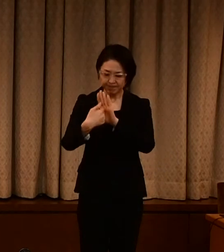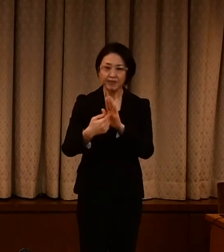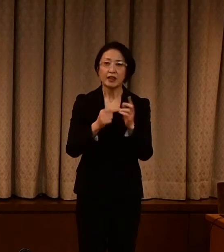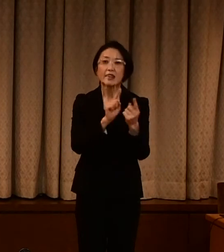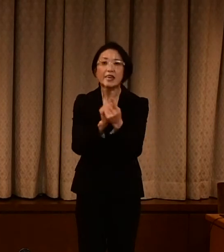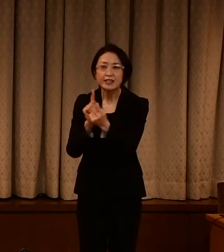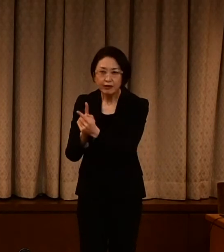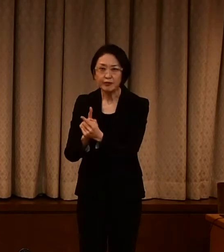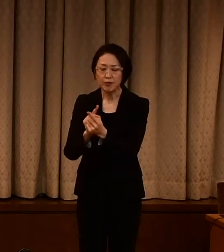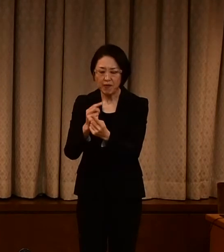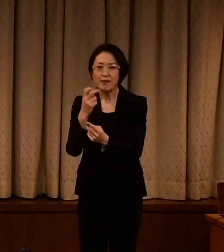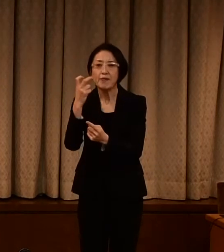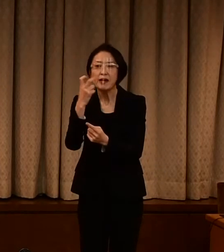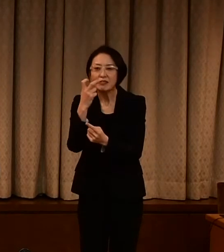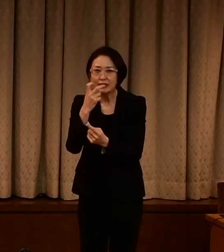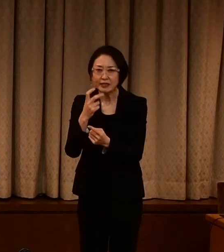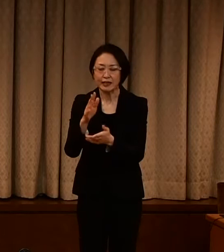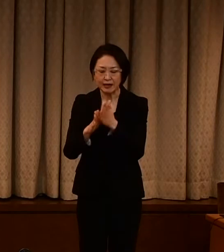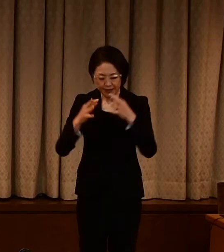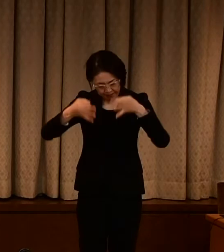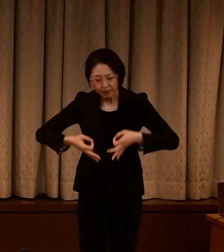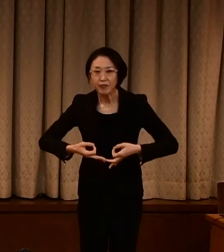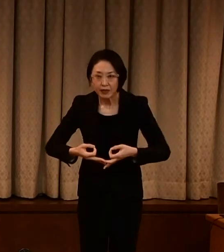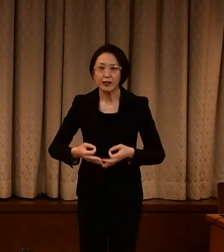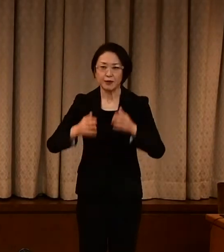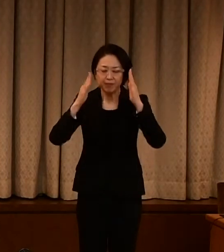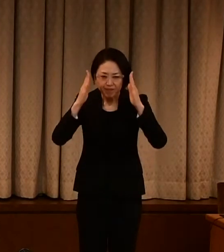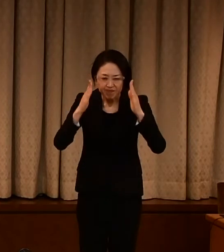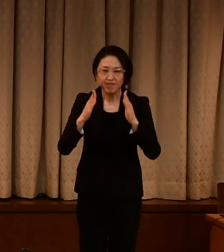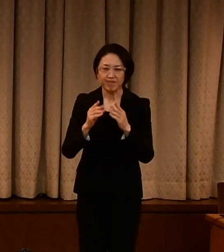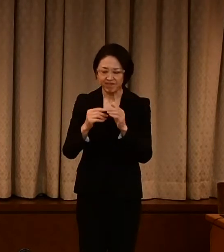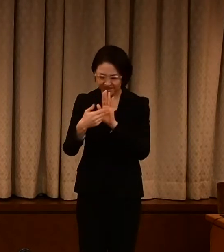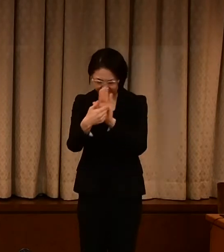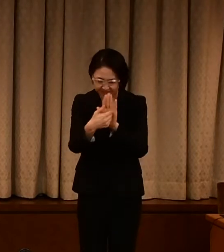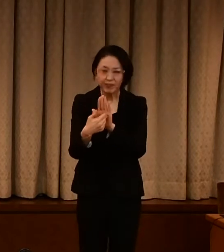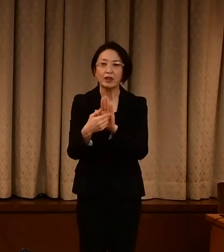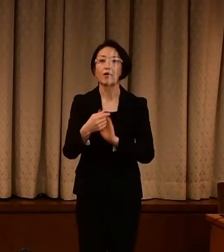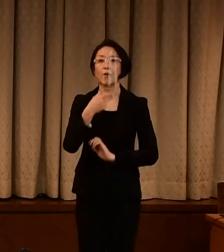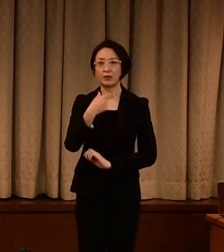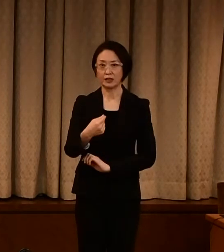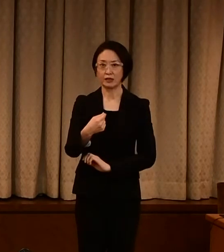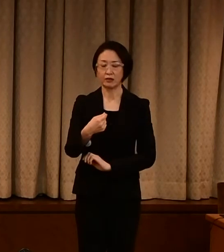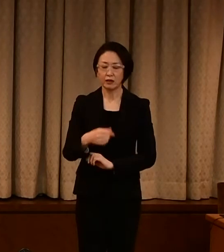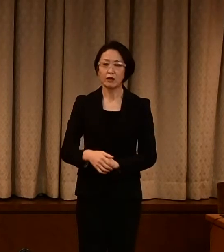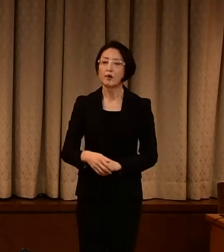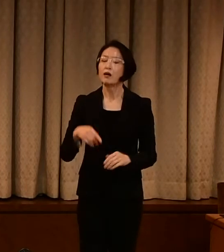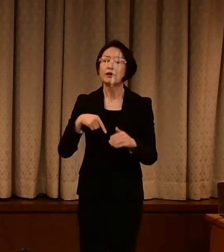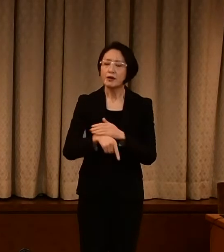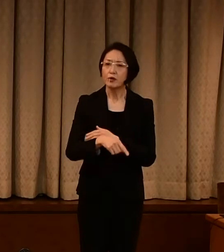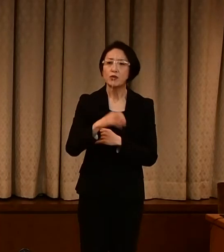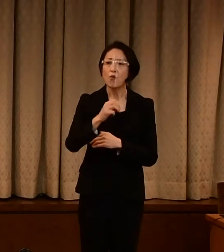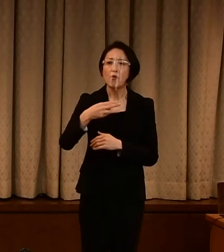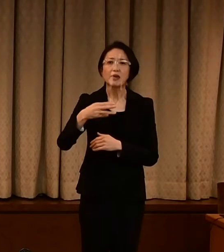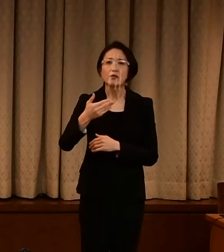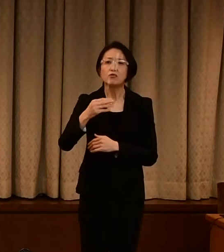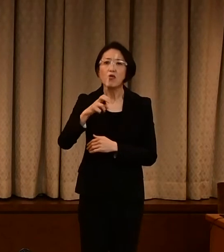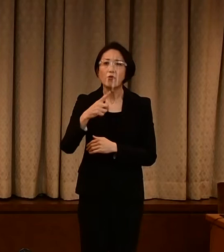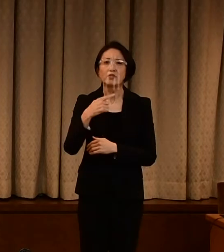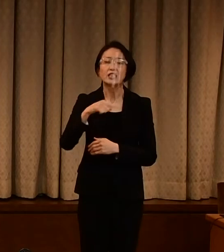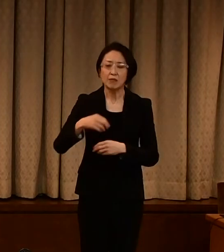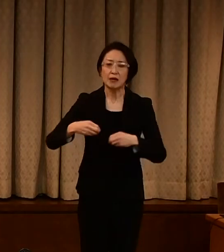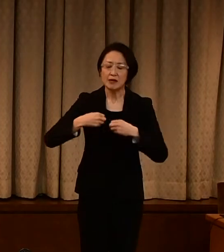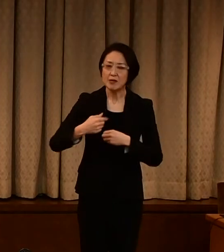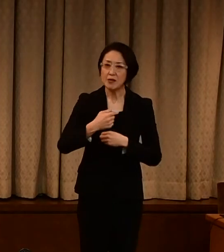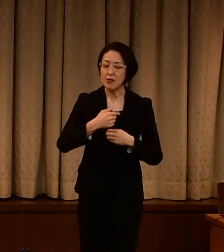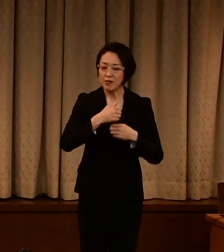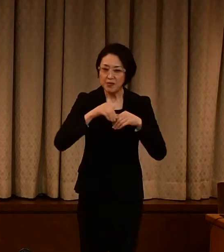をお願いをしたいというふうに思います。オミクロン株の感染は非常に感染力が非常に強く、クラス